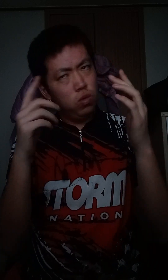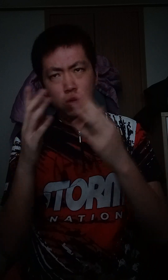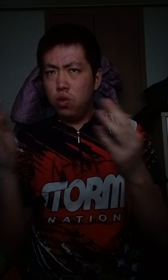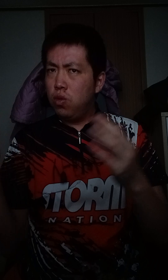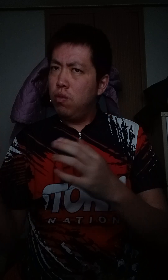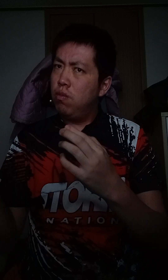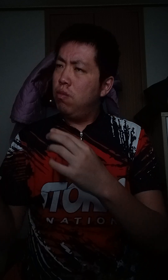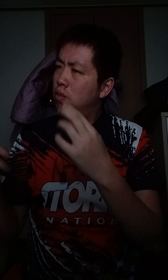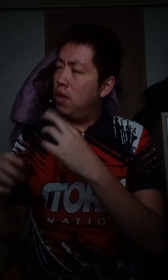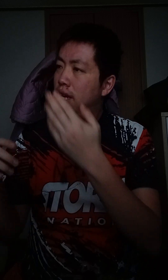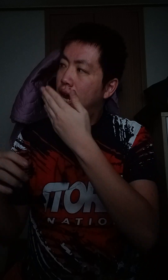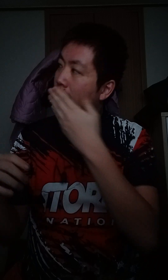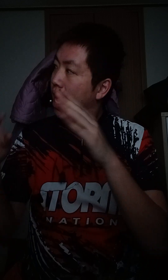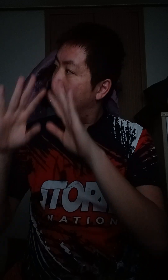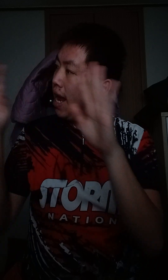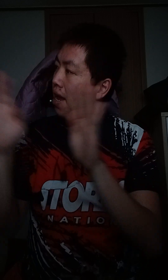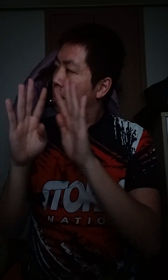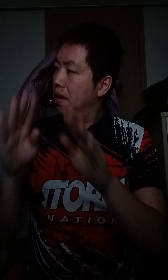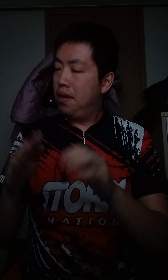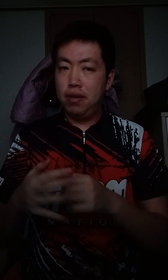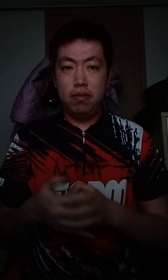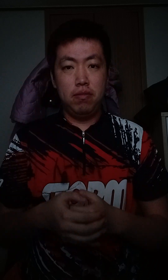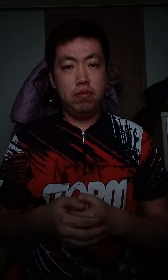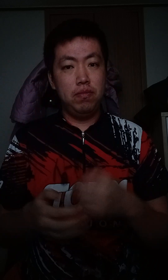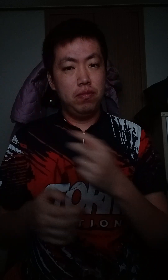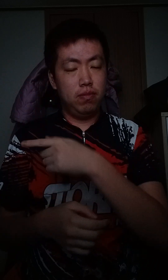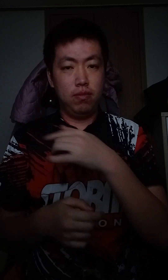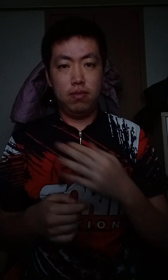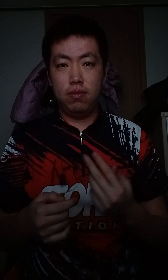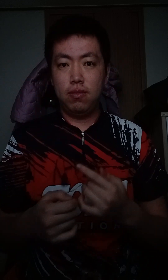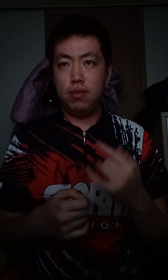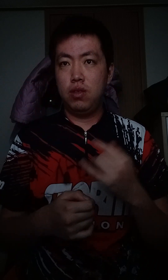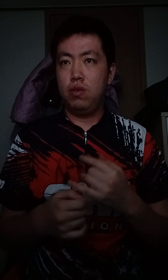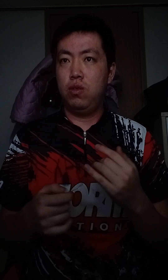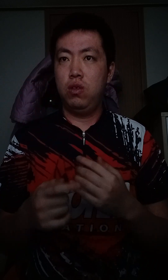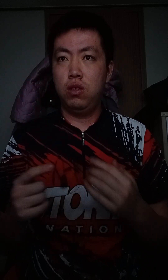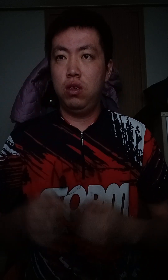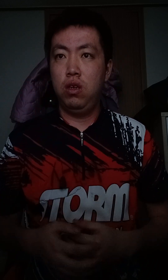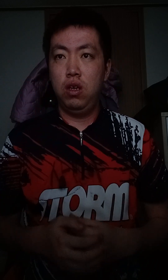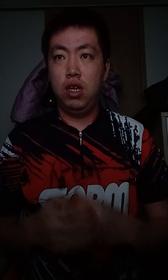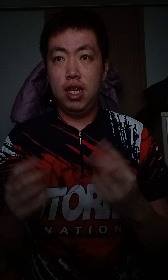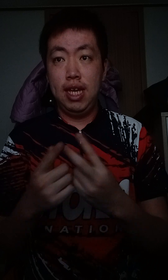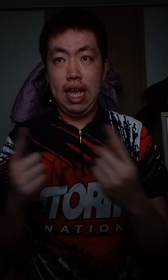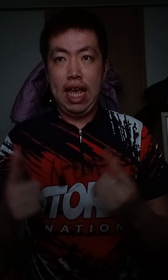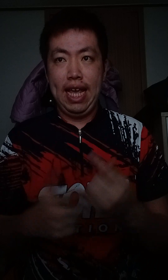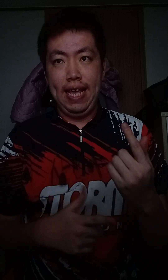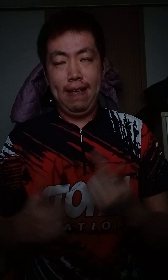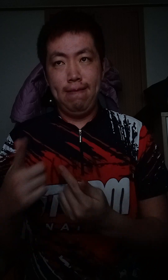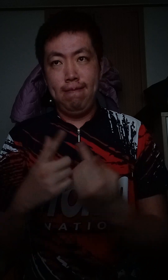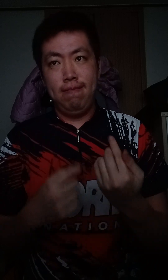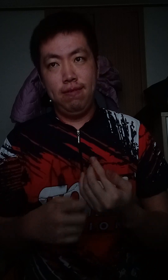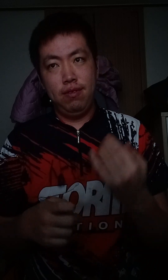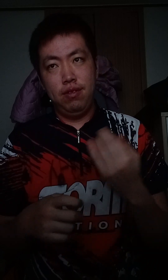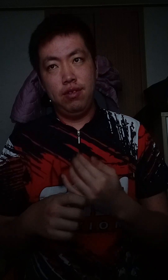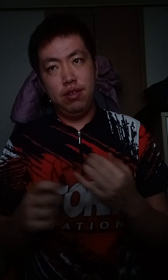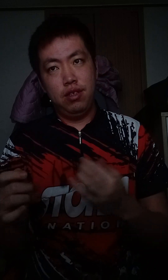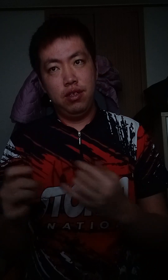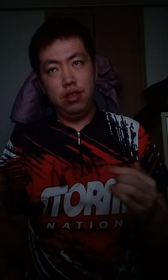밝아 보이는데요. 서아프리카 말리의 수도 바마코에서 이슬람 성전주의자 지하디스트들의